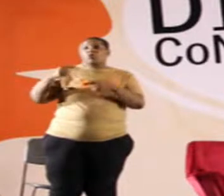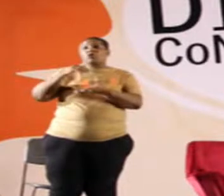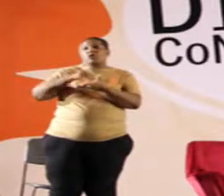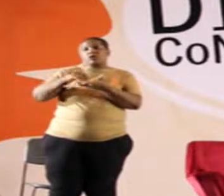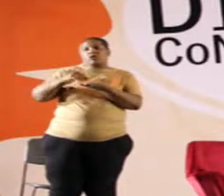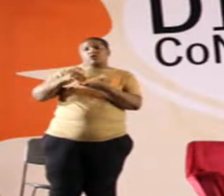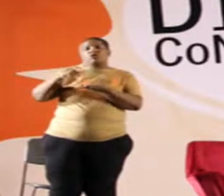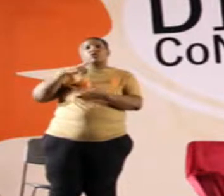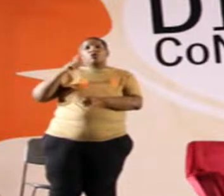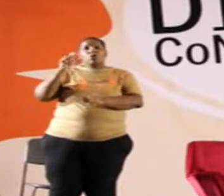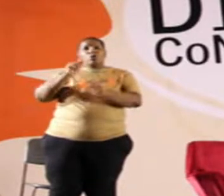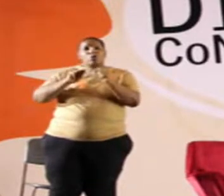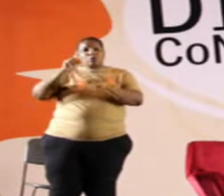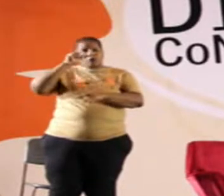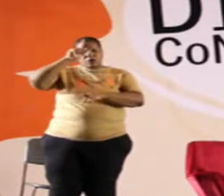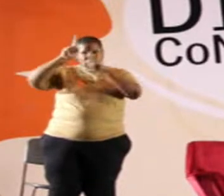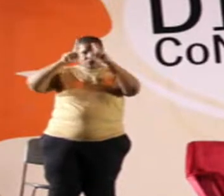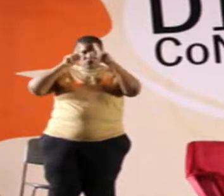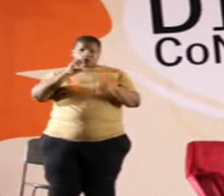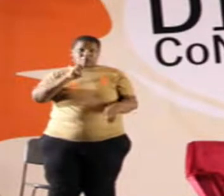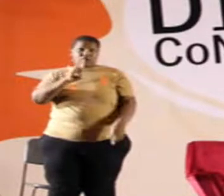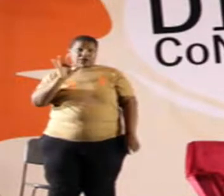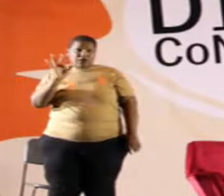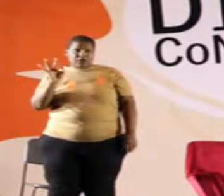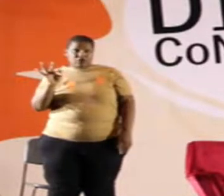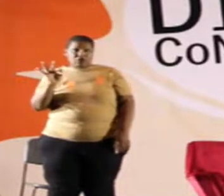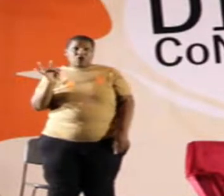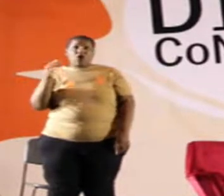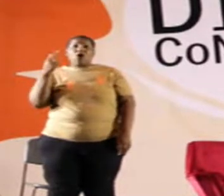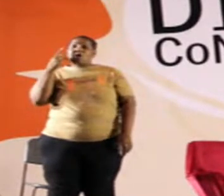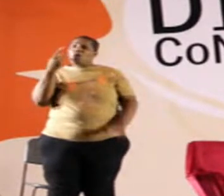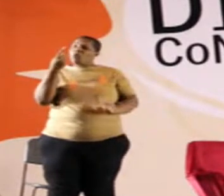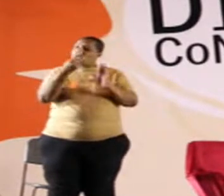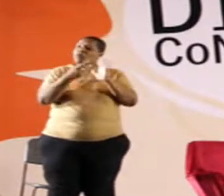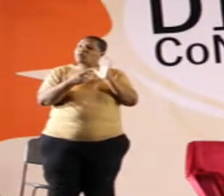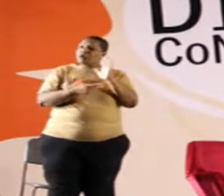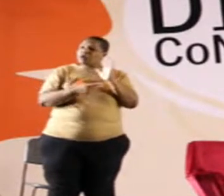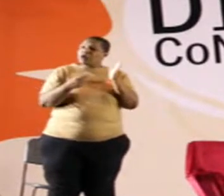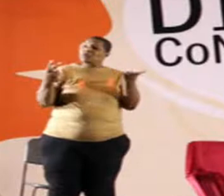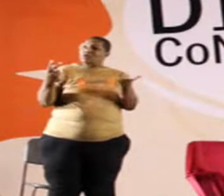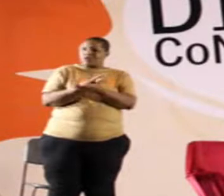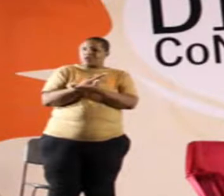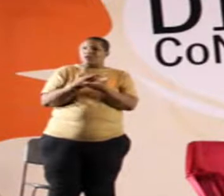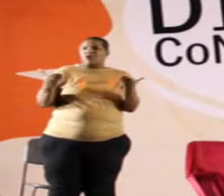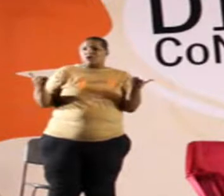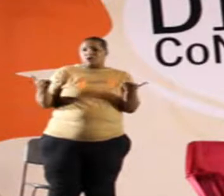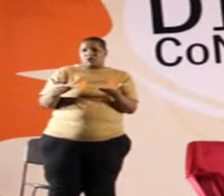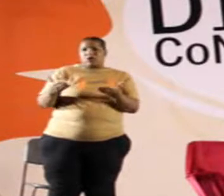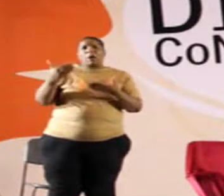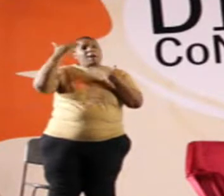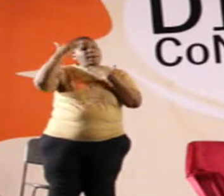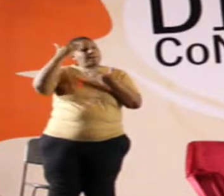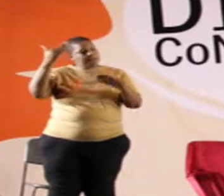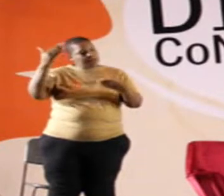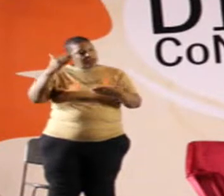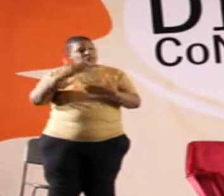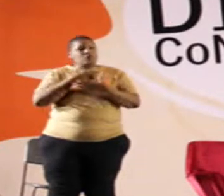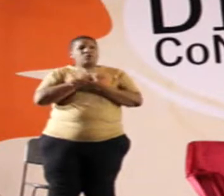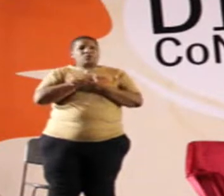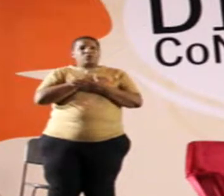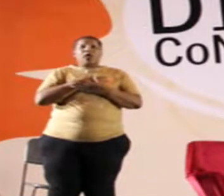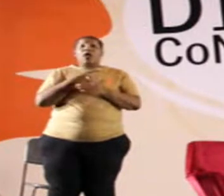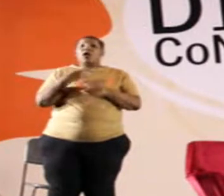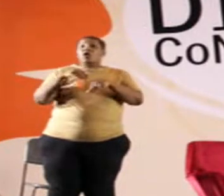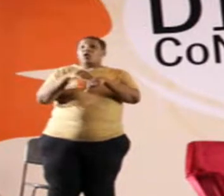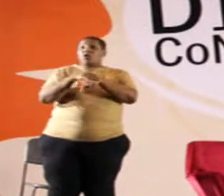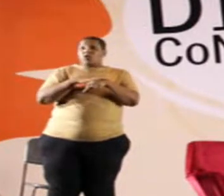e Economia Criativa do Distrito Federal para que este projeto fosse realizado. Nosso muito obrigado. O